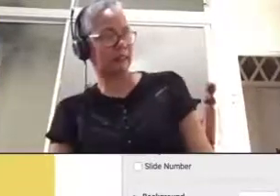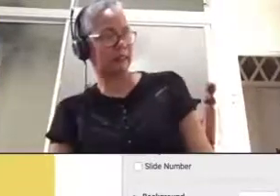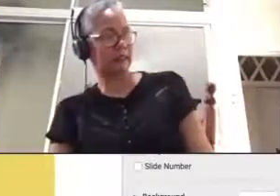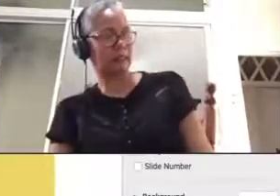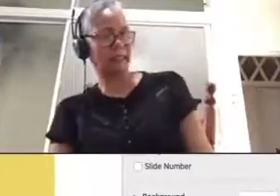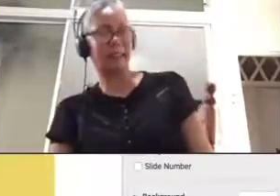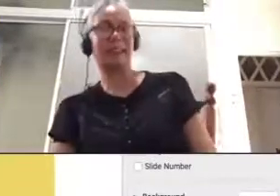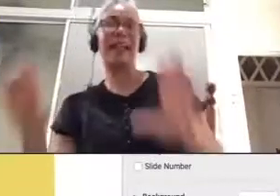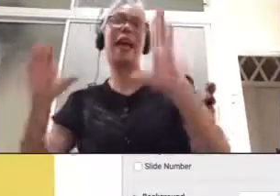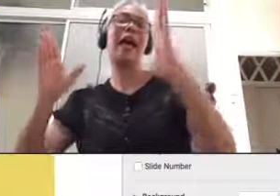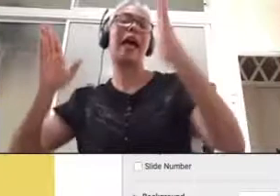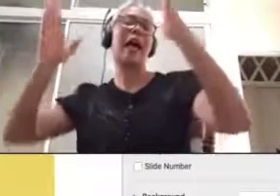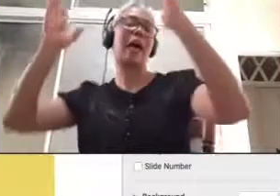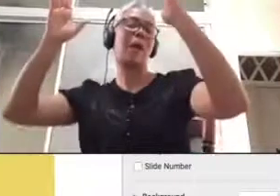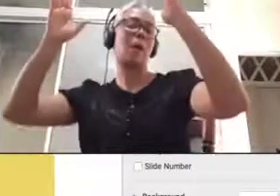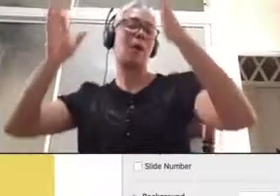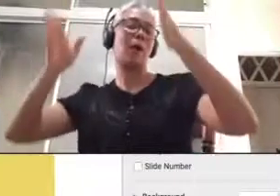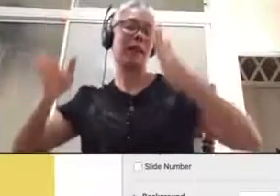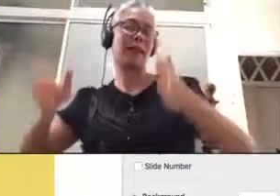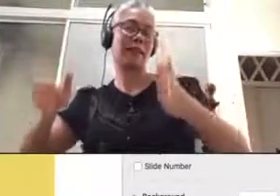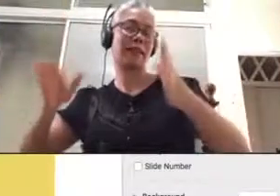es la puerta.